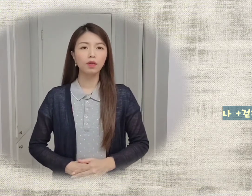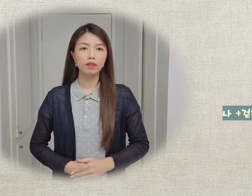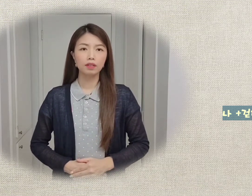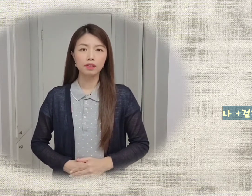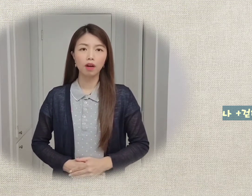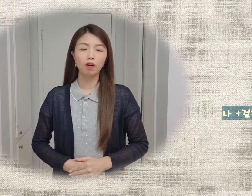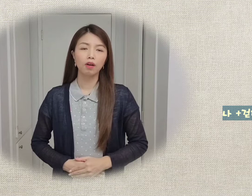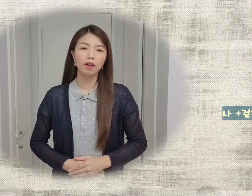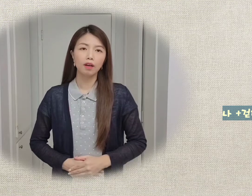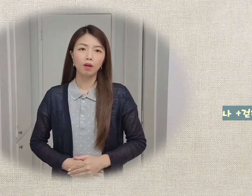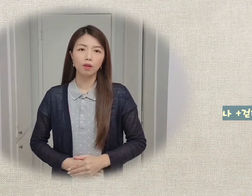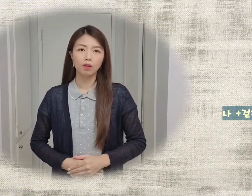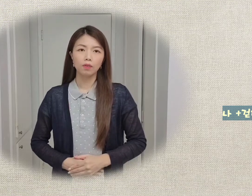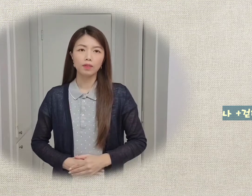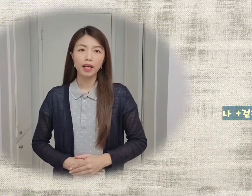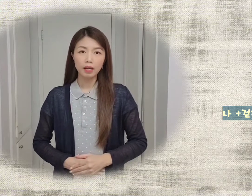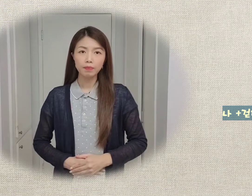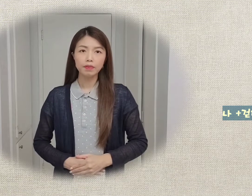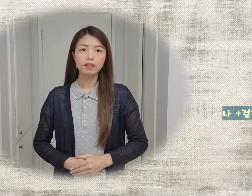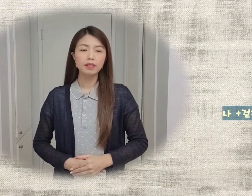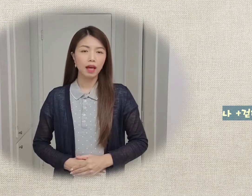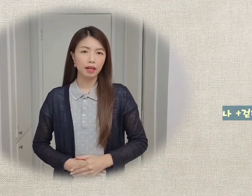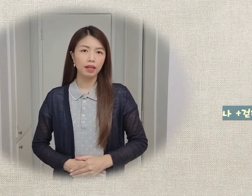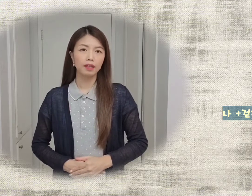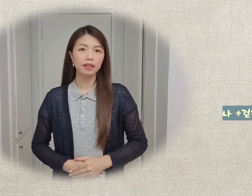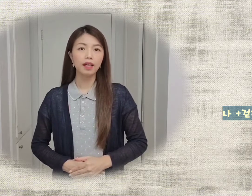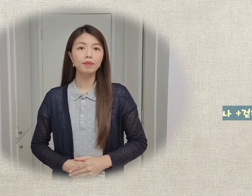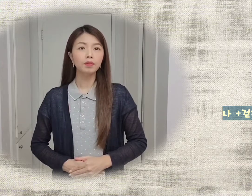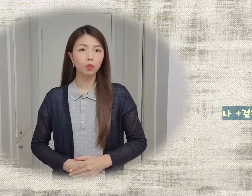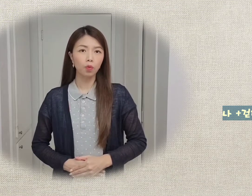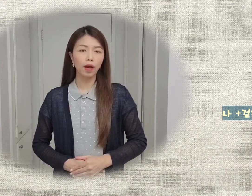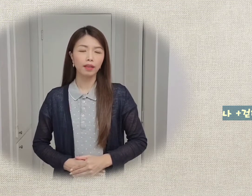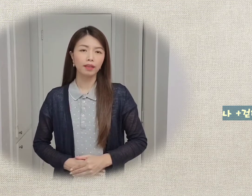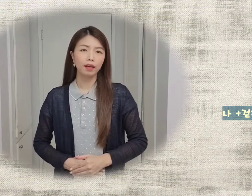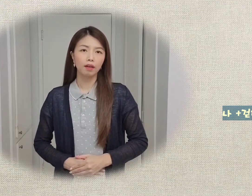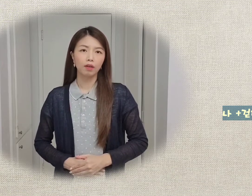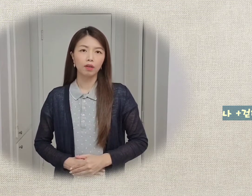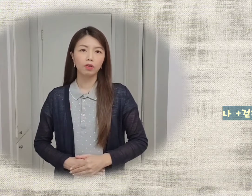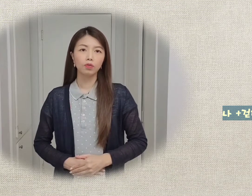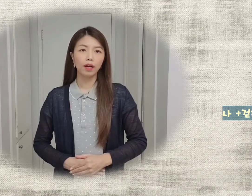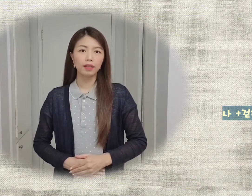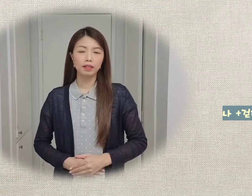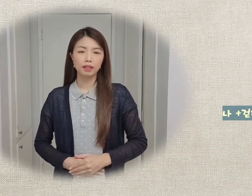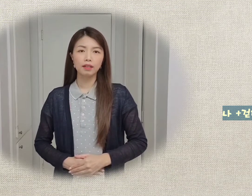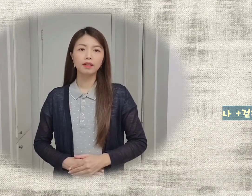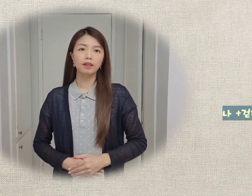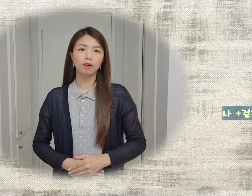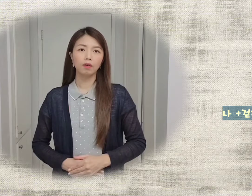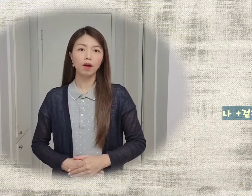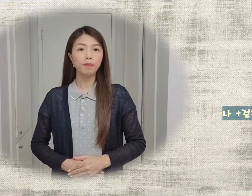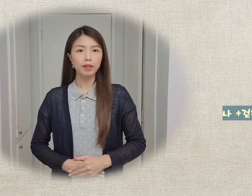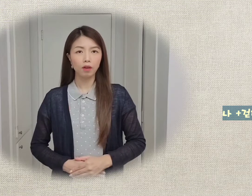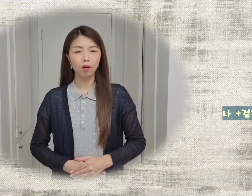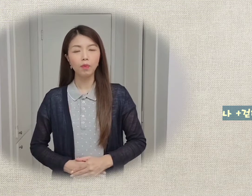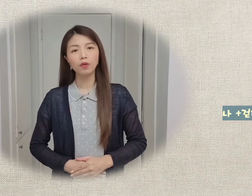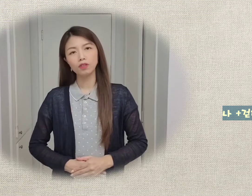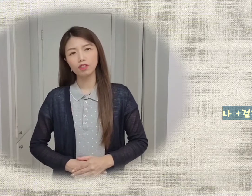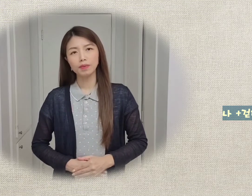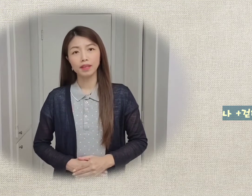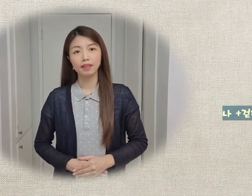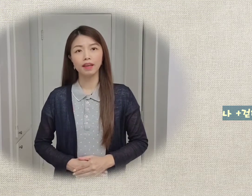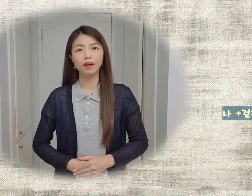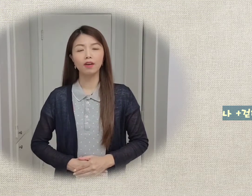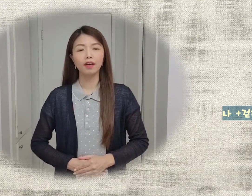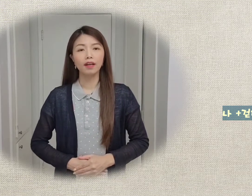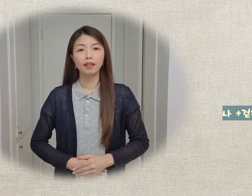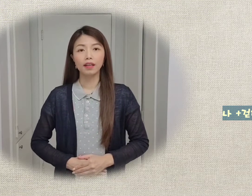순간이, 순간이라고 하는 뜻은요, 짧은 사이, 짧은 동안, 이 두 가지를 합해서